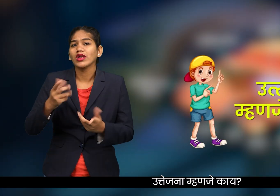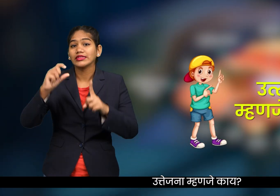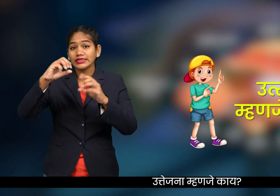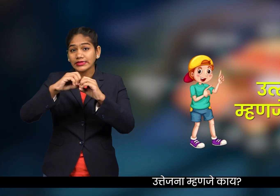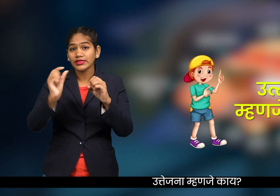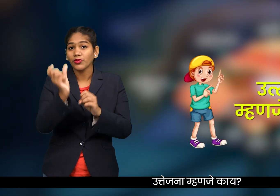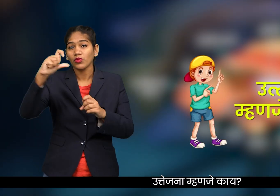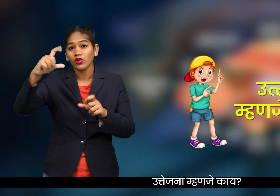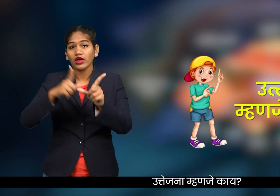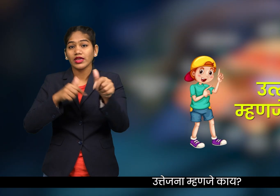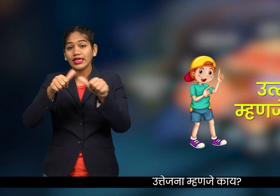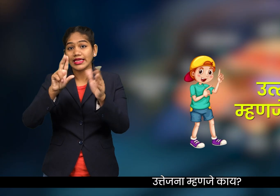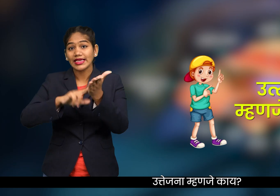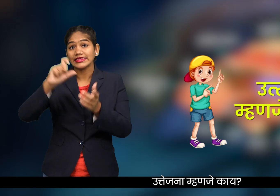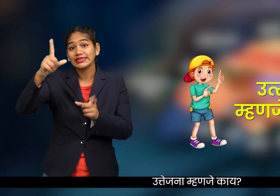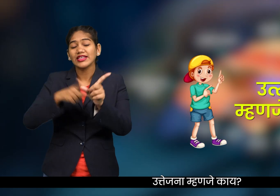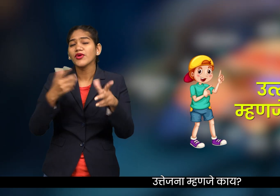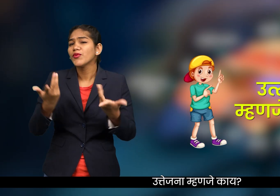उत्तेजना म्हणजे काय?